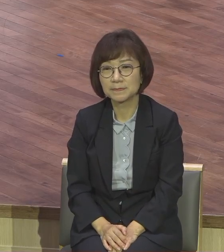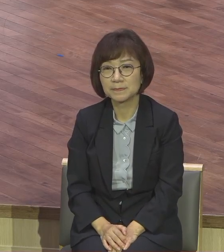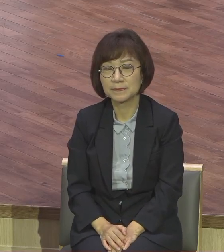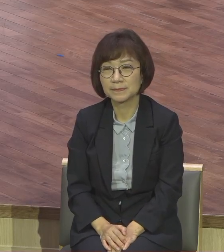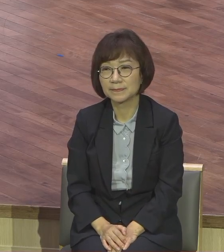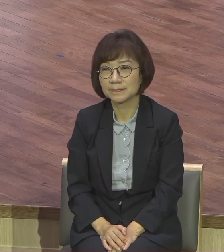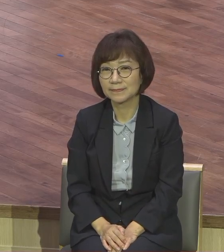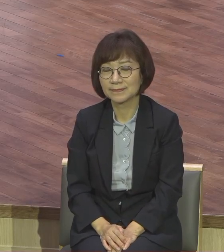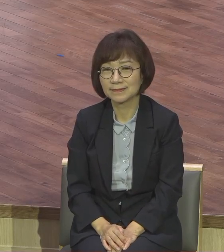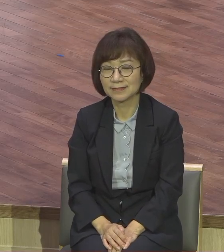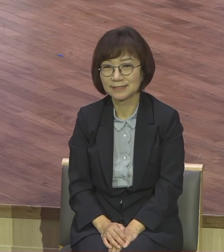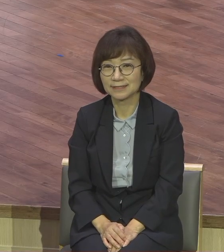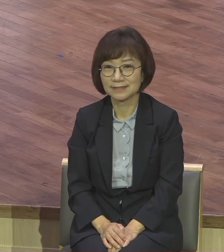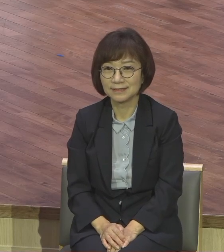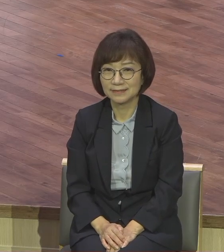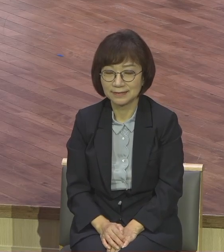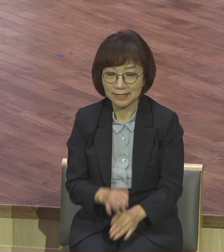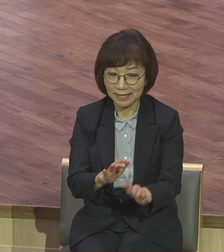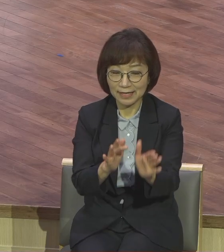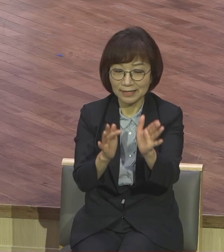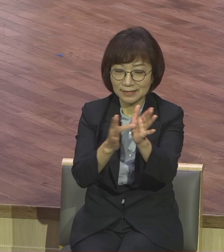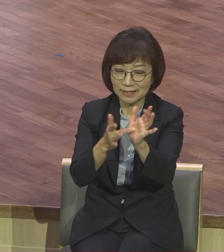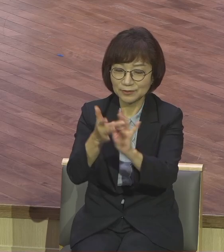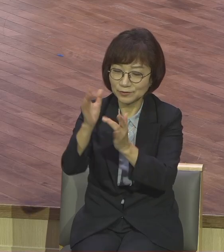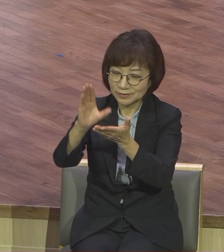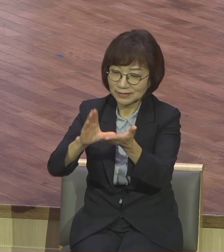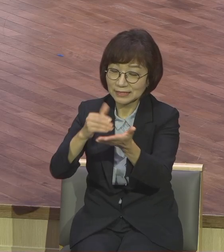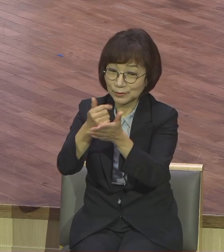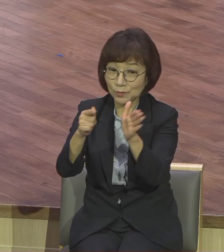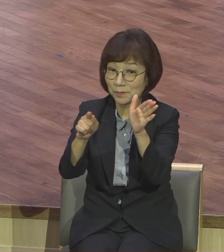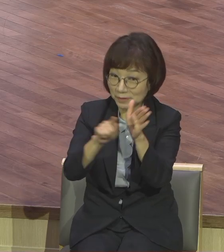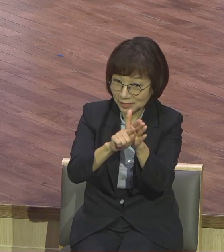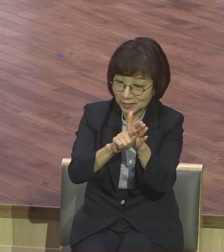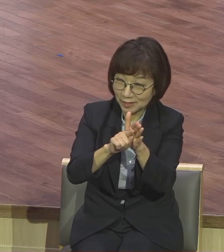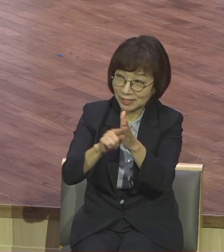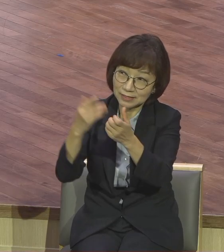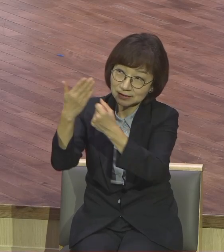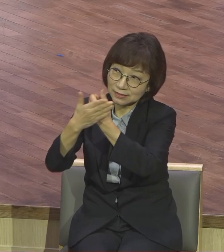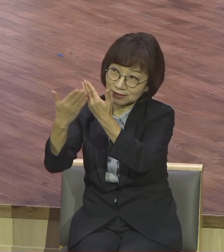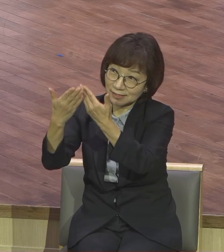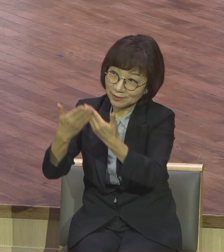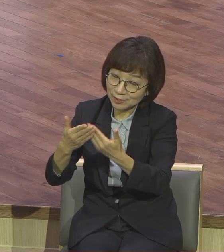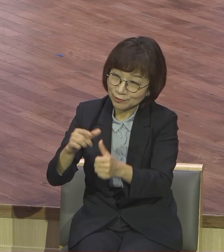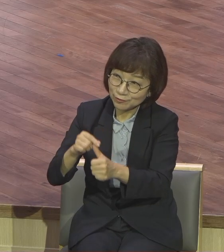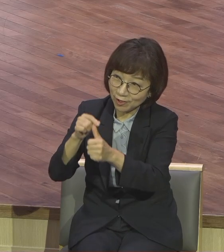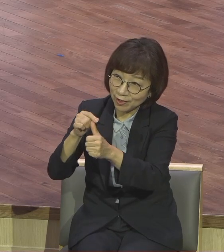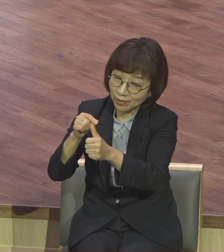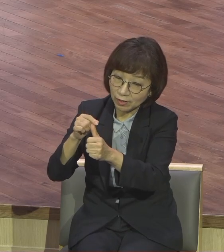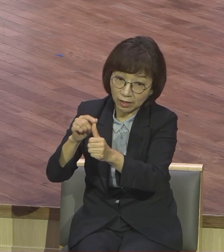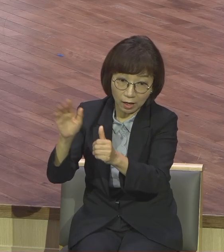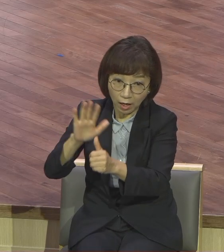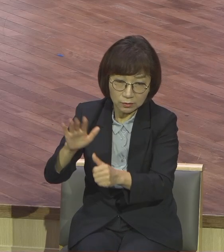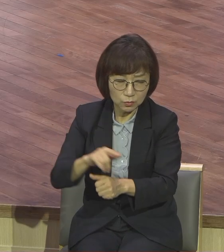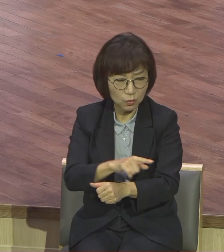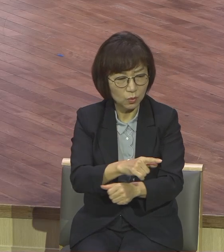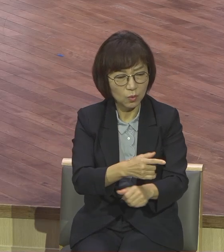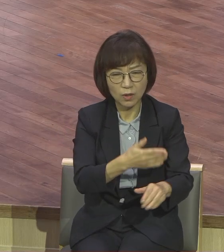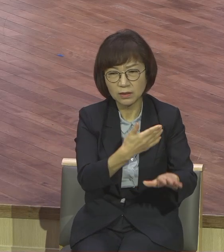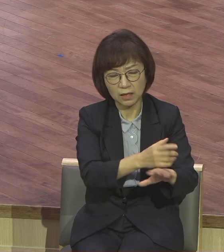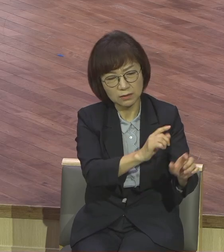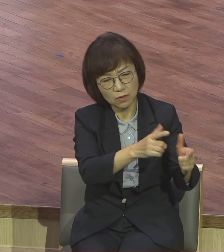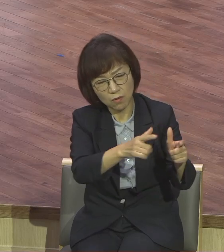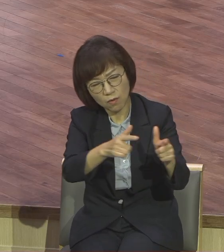이들은요 예수 그리스도를 통한 은혜의 구원이 아니라 이것저것 다 섞여져 있는